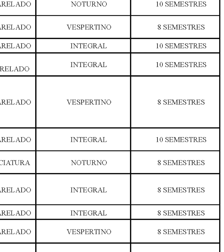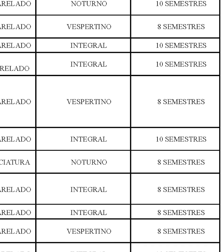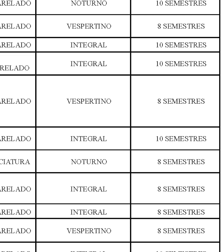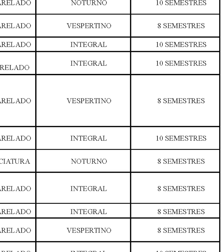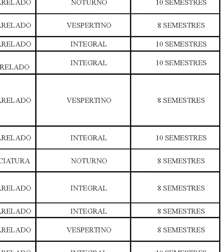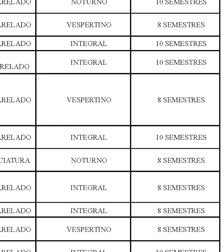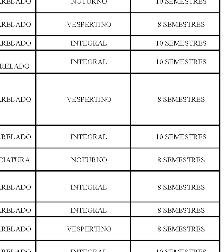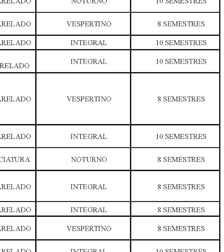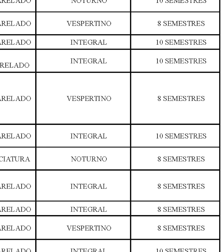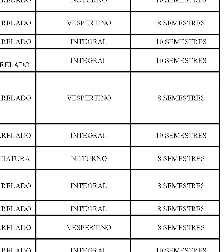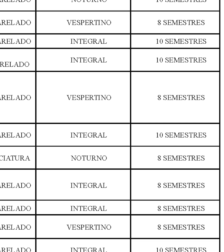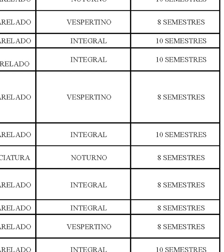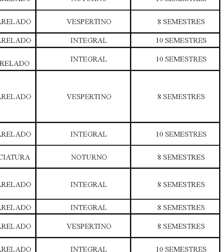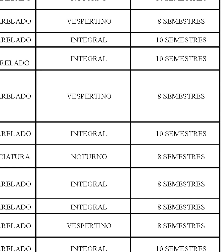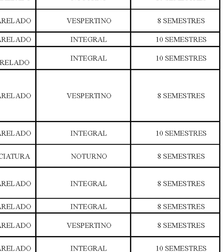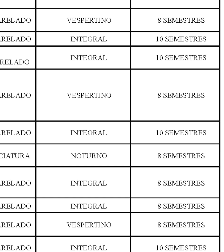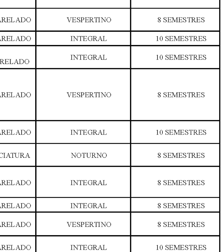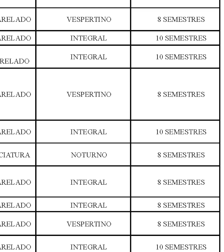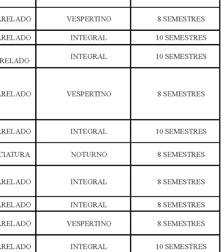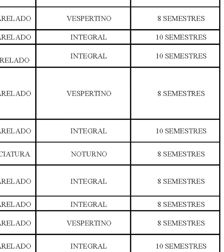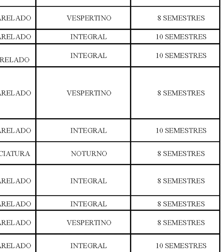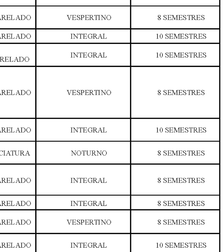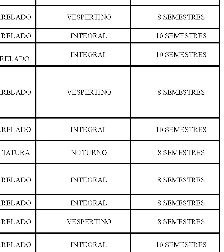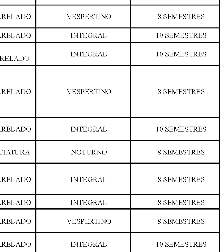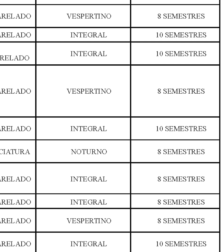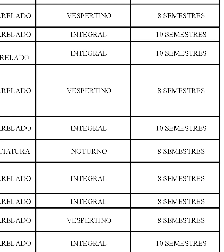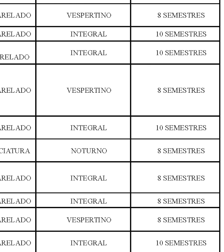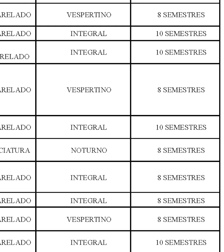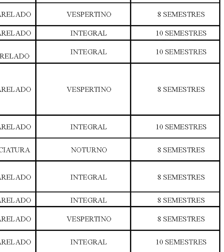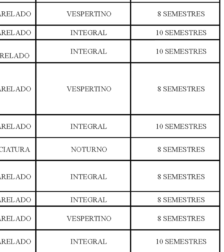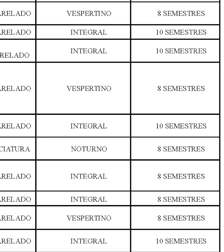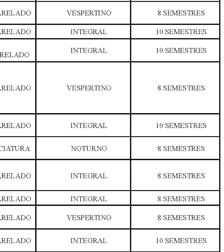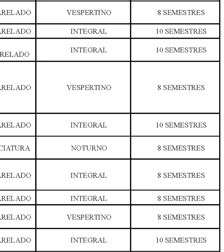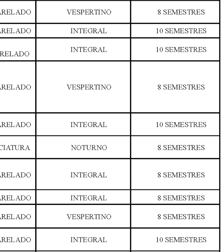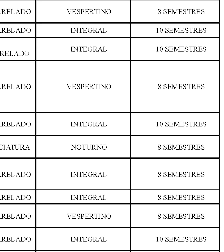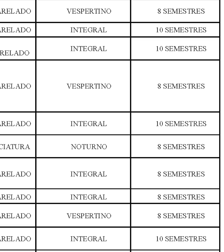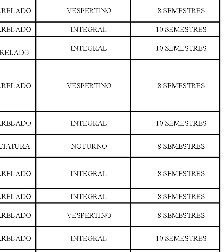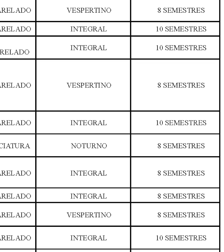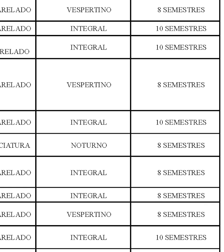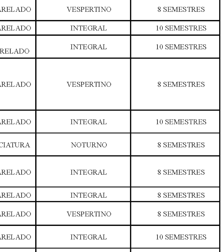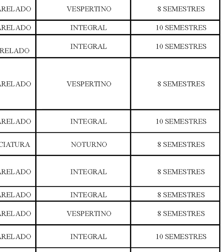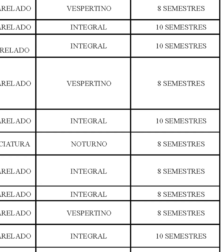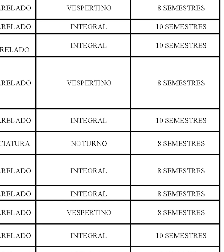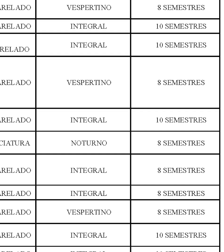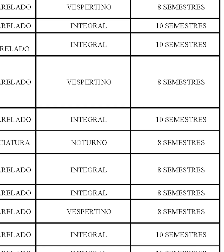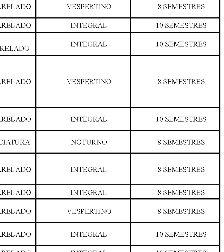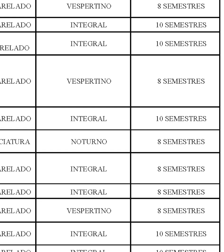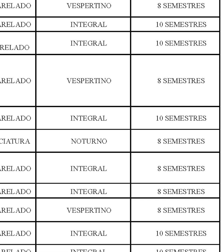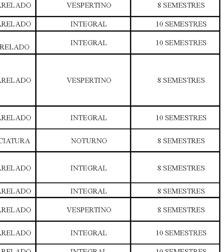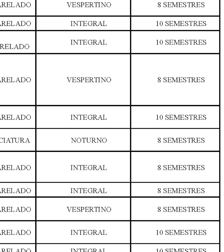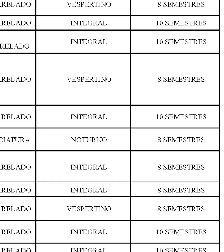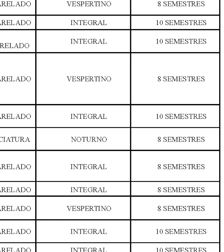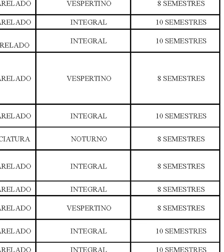Natureza, Biologia, Física e Química. Licenciatura, noturno, 8 semestres. Ciências